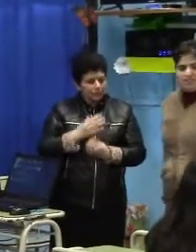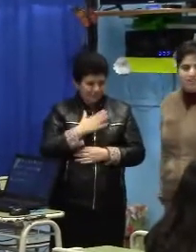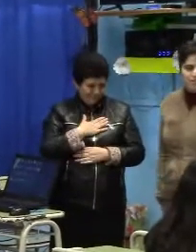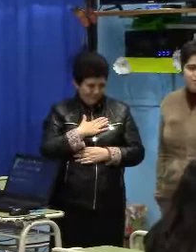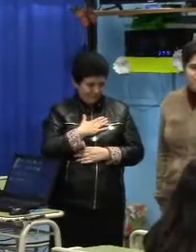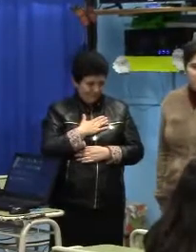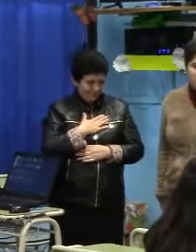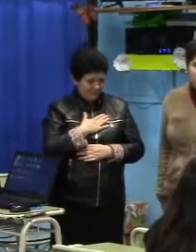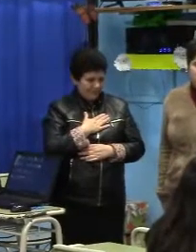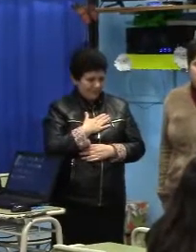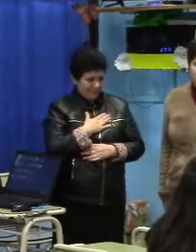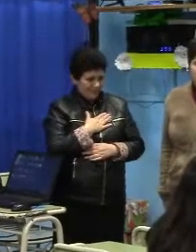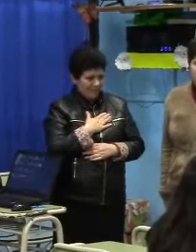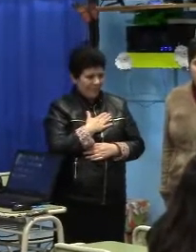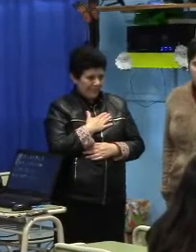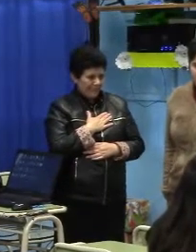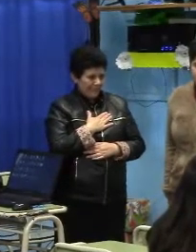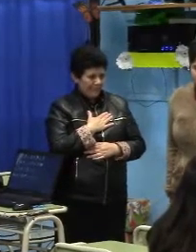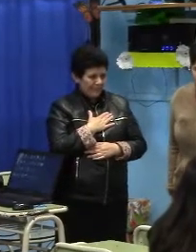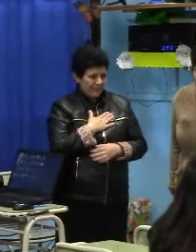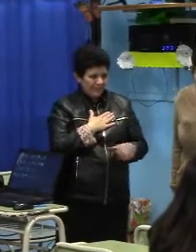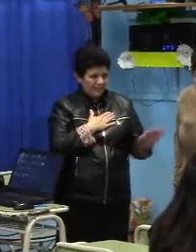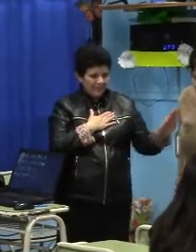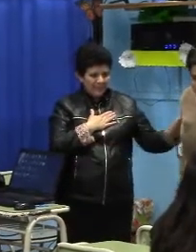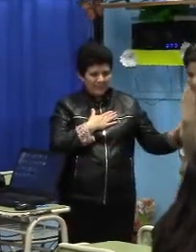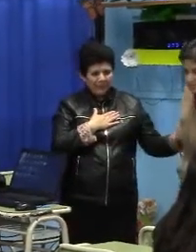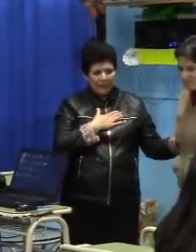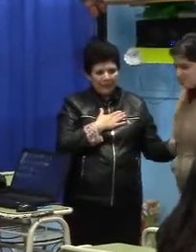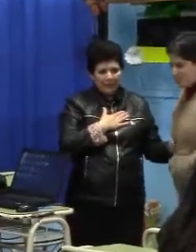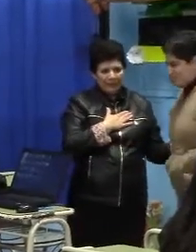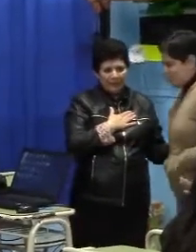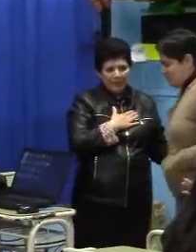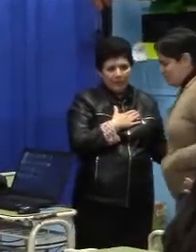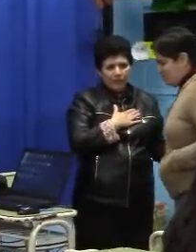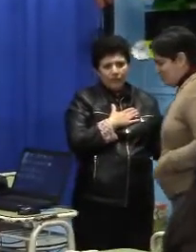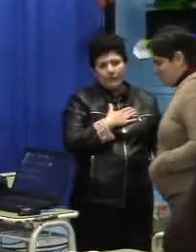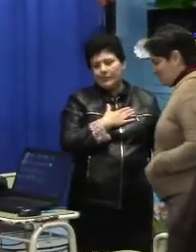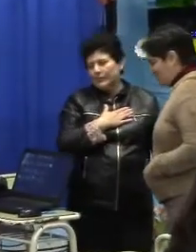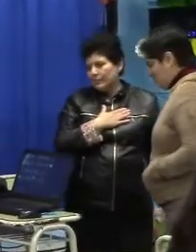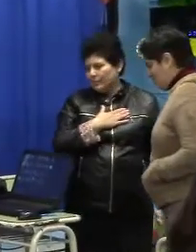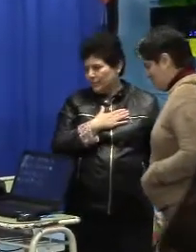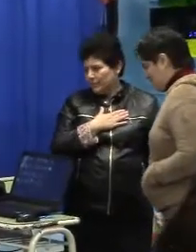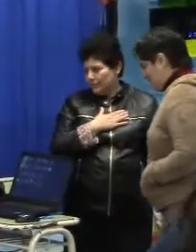¿Sí? No sé si responde la pregunta. Sí, muy bien. Sí.